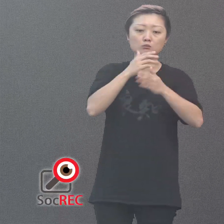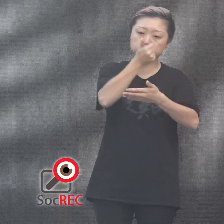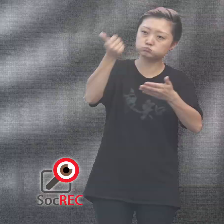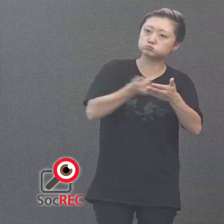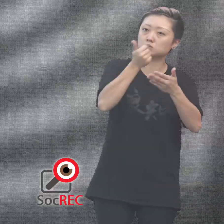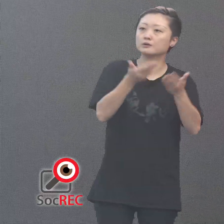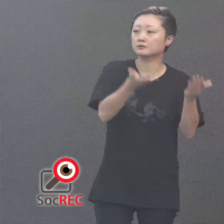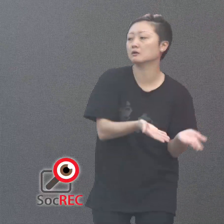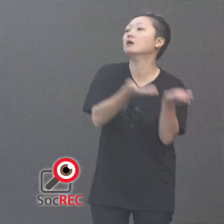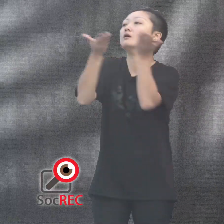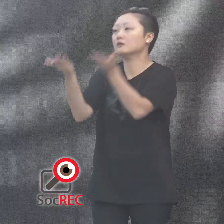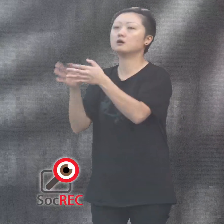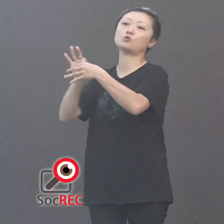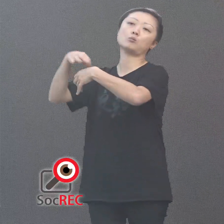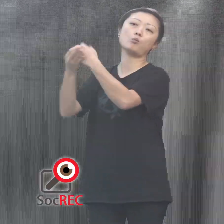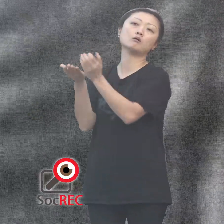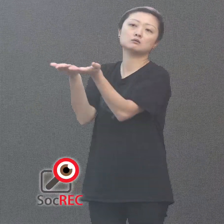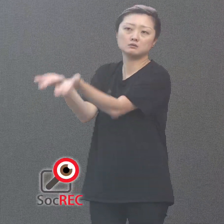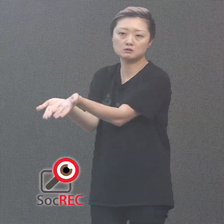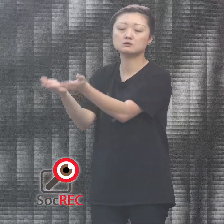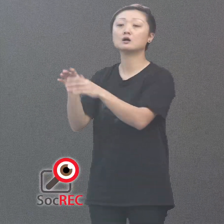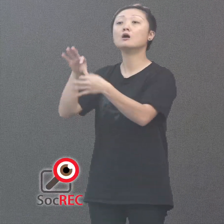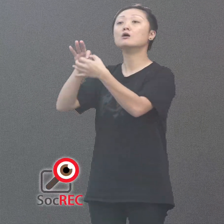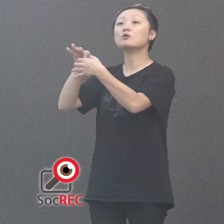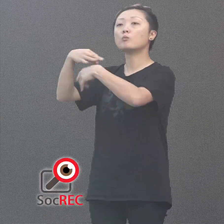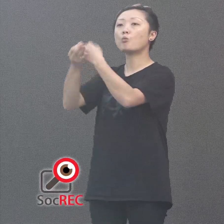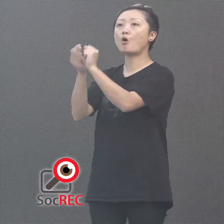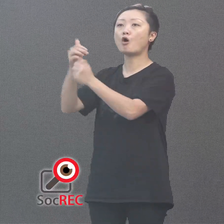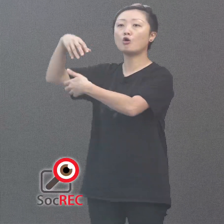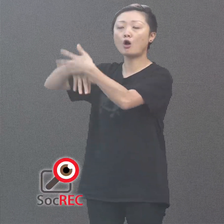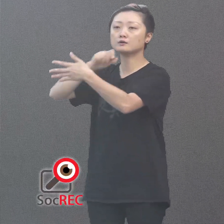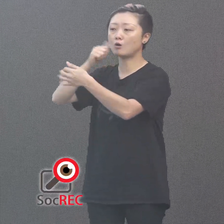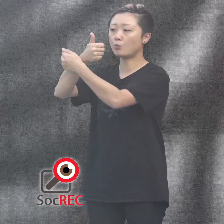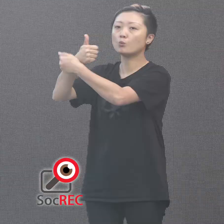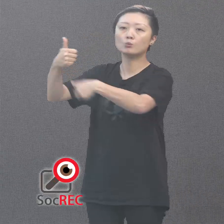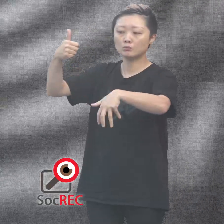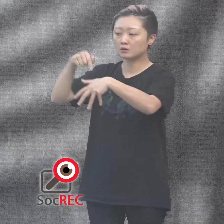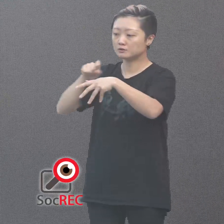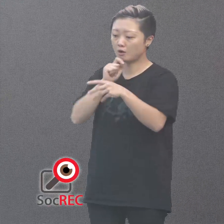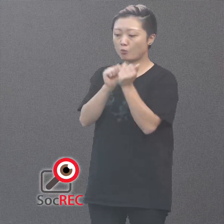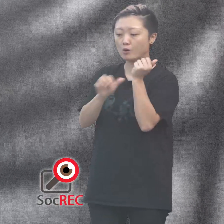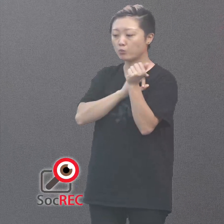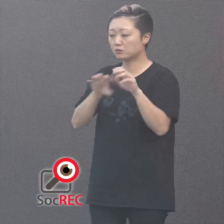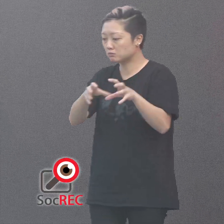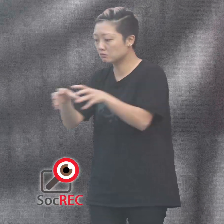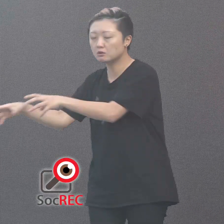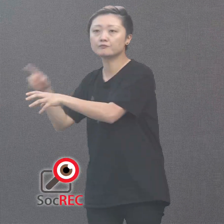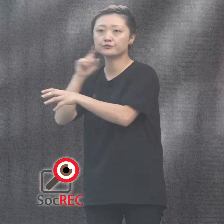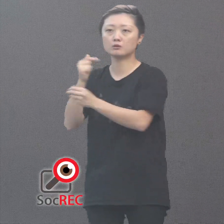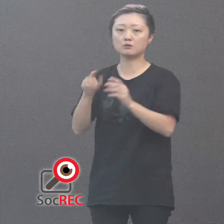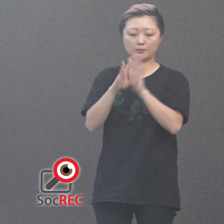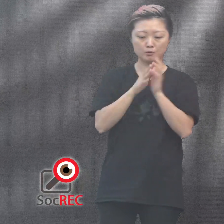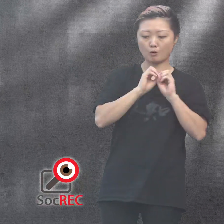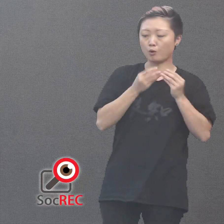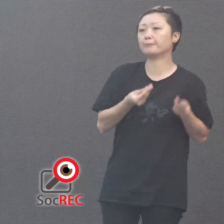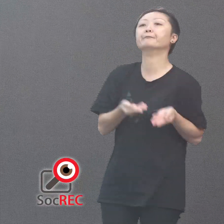合國，希望我們可以在不同的議會不同的一個 cycle 裡面，香港的問題都可以老是常出現。但是雖然我